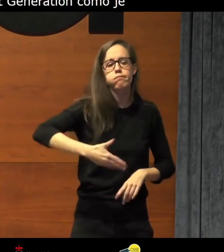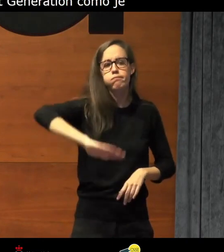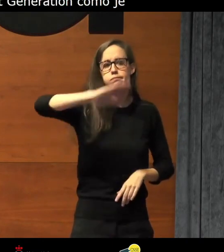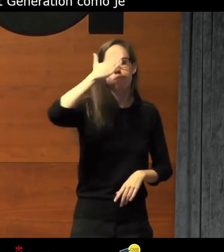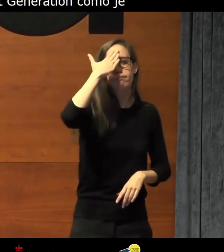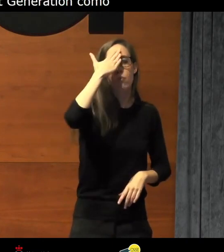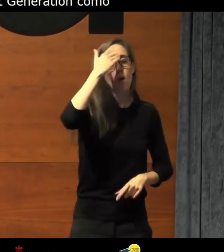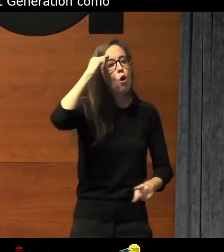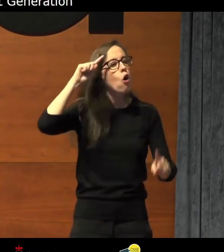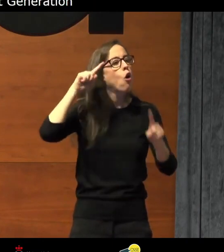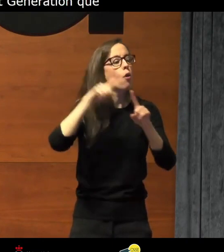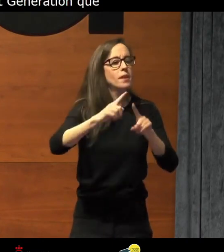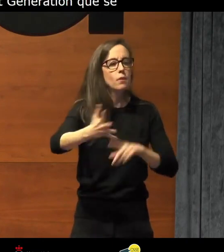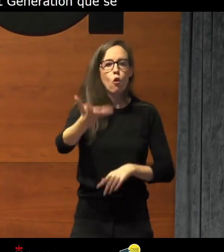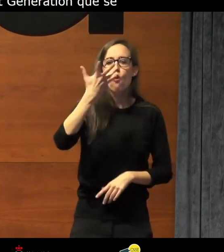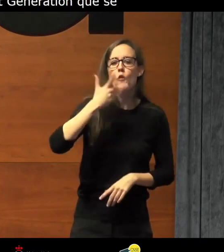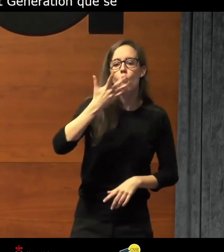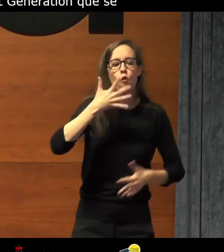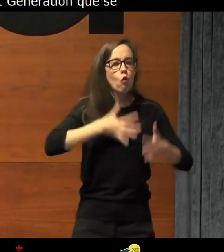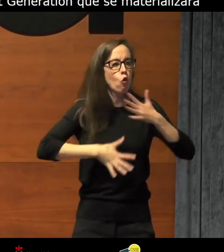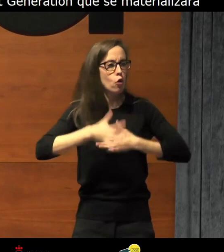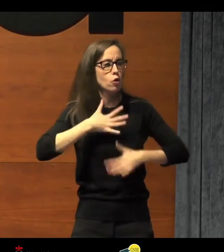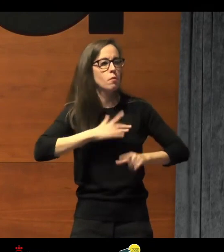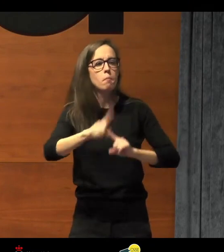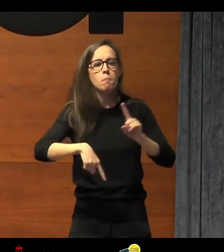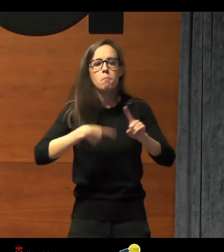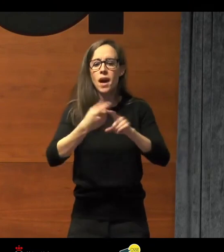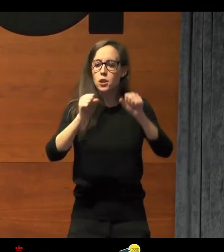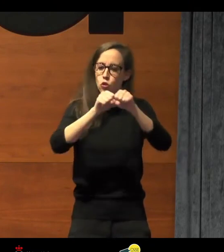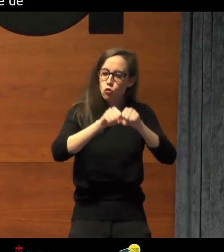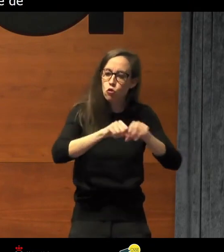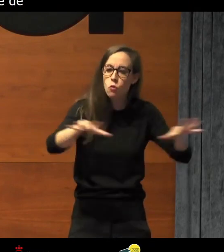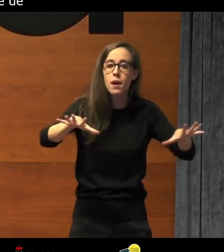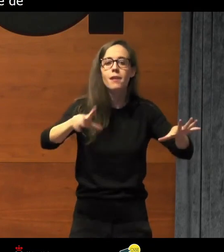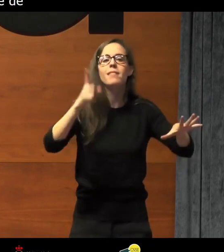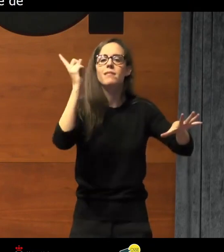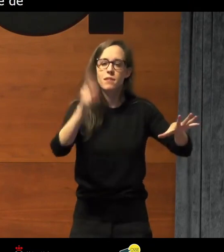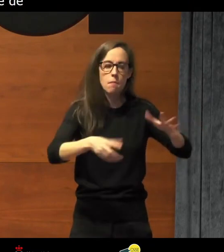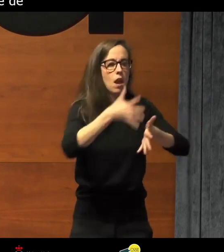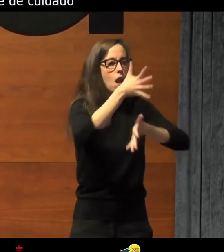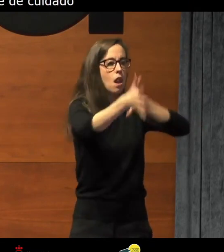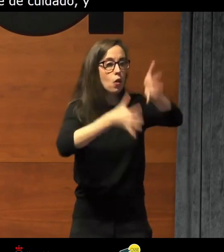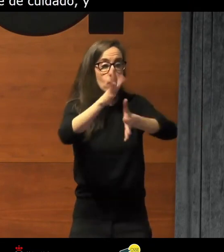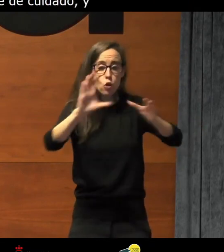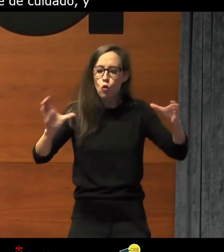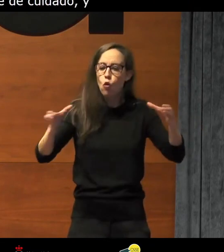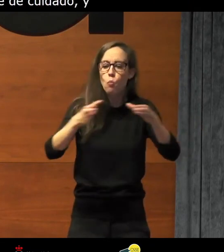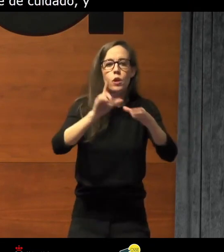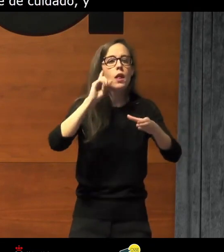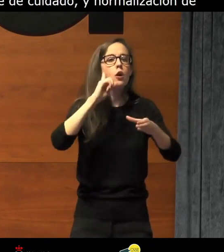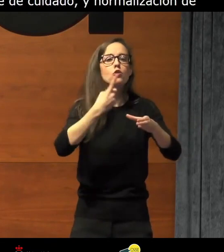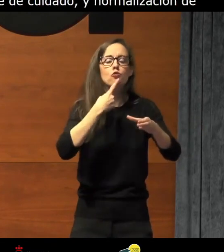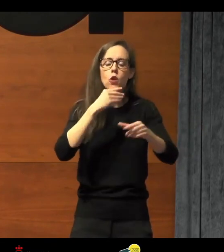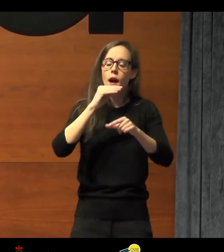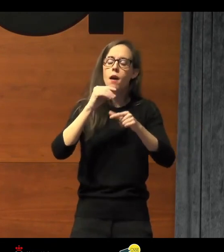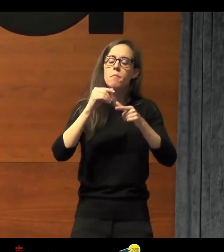de normalización y de cuidado del patrimonio lingüístico de la comunidad sorda.